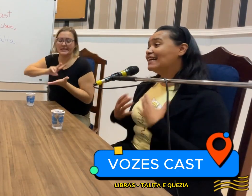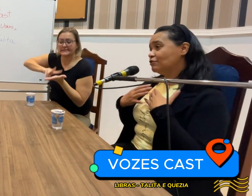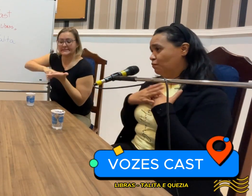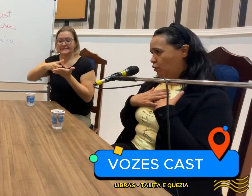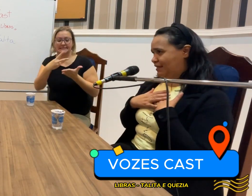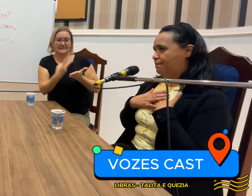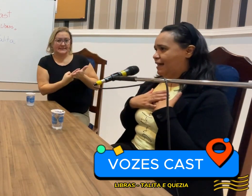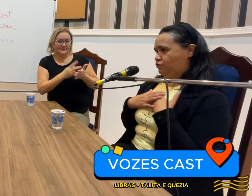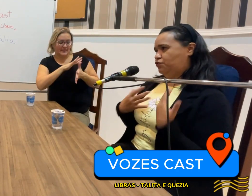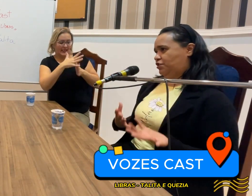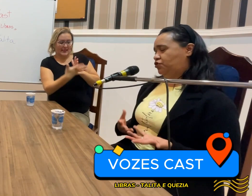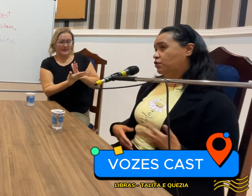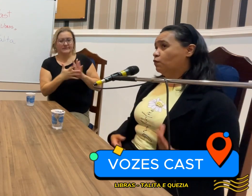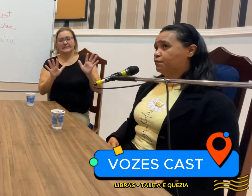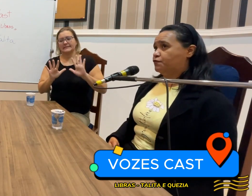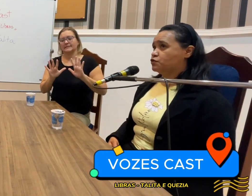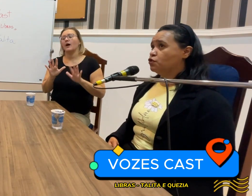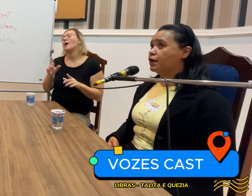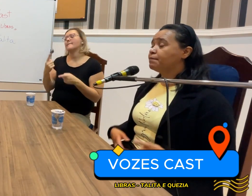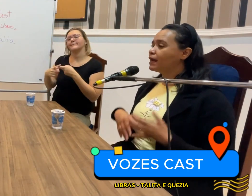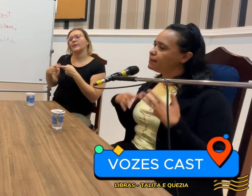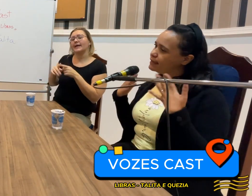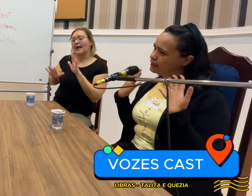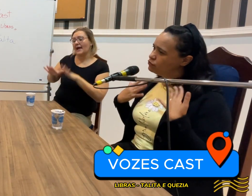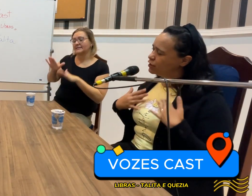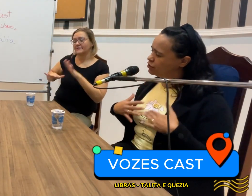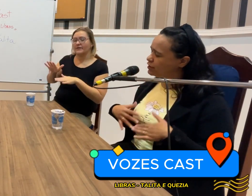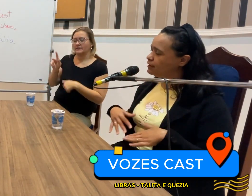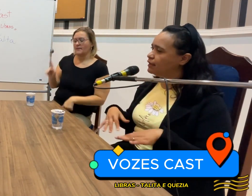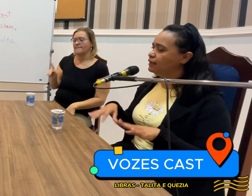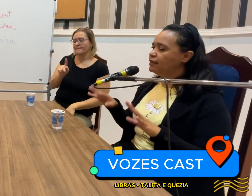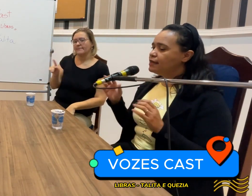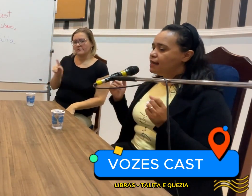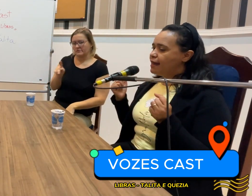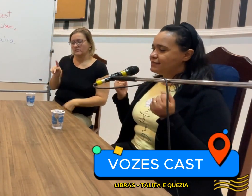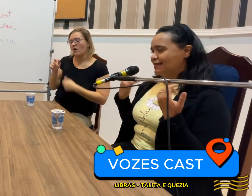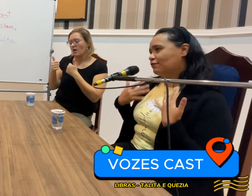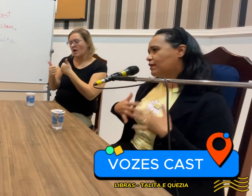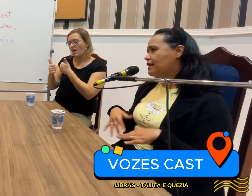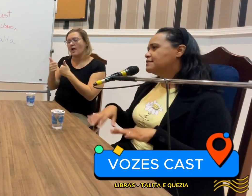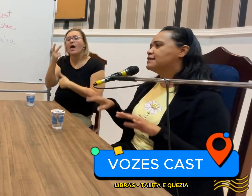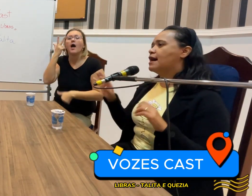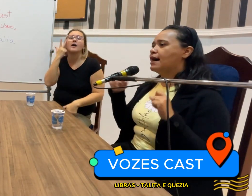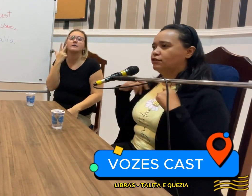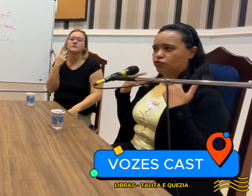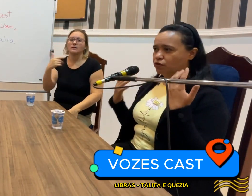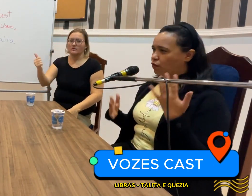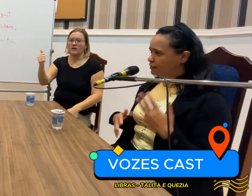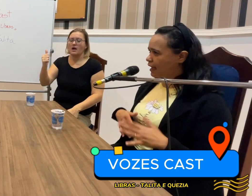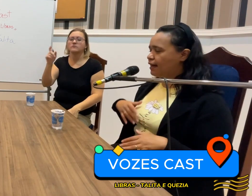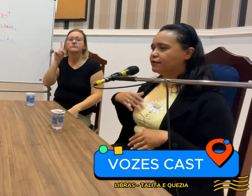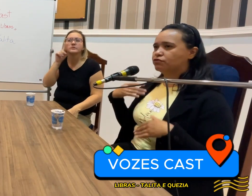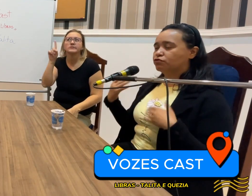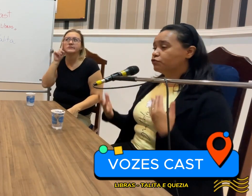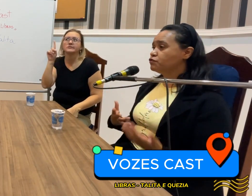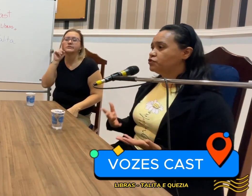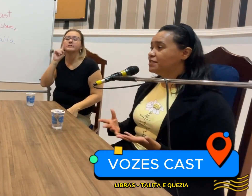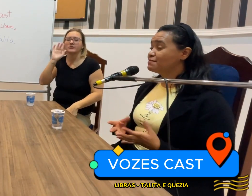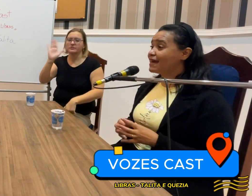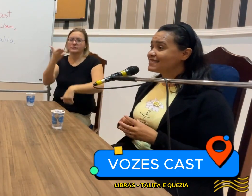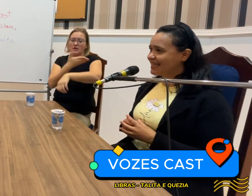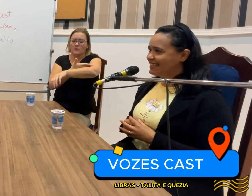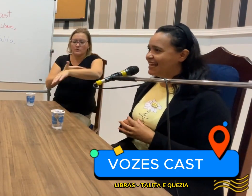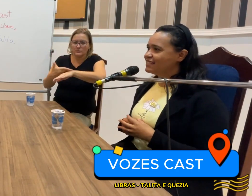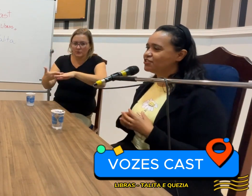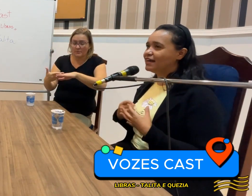Né? No meu trabalho do dia a dia como professora, para mim aquilo já tinha se naturalizado. Eu estou em contato todos os